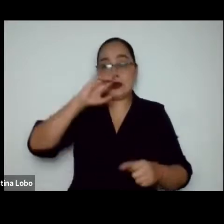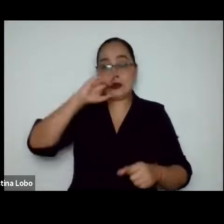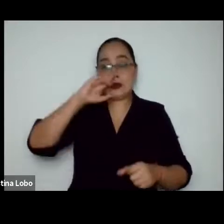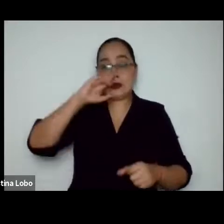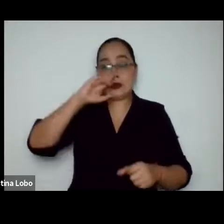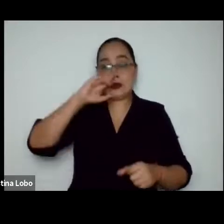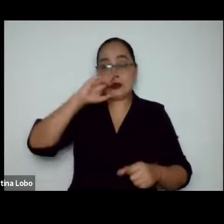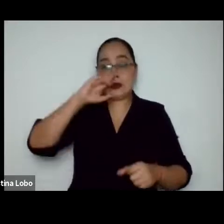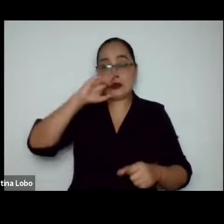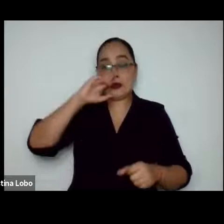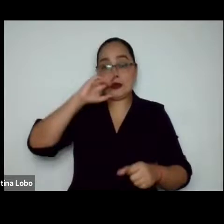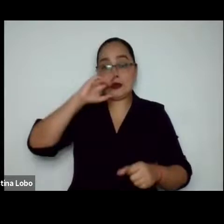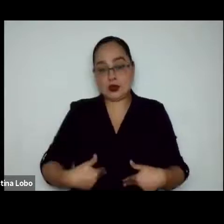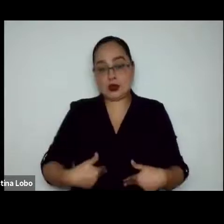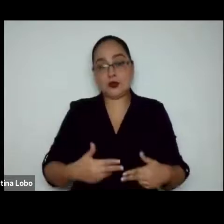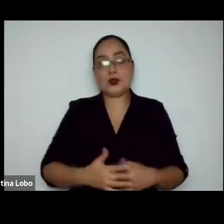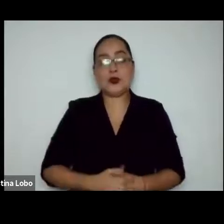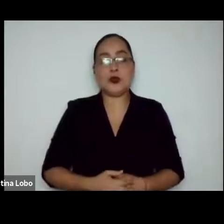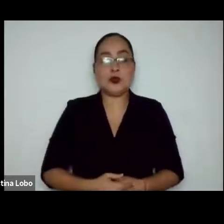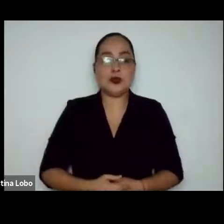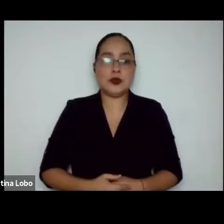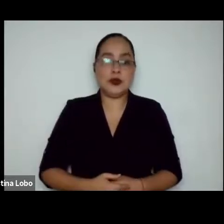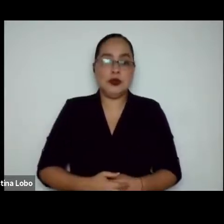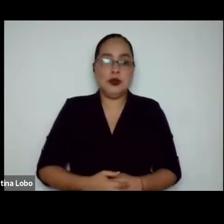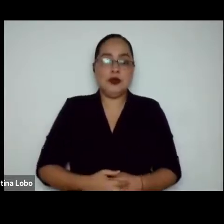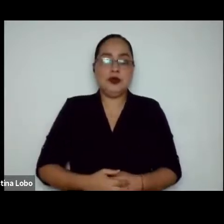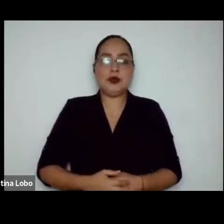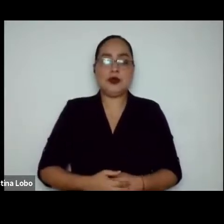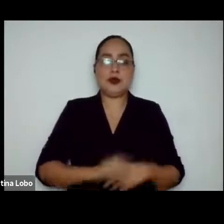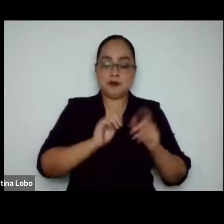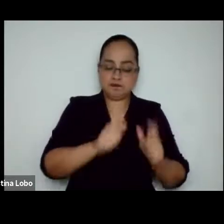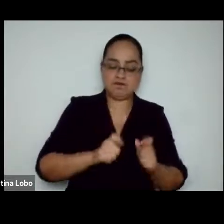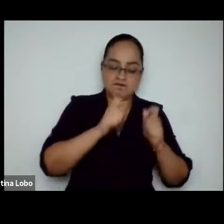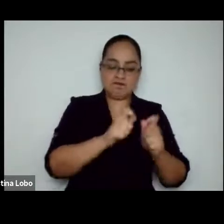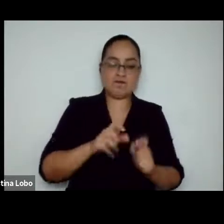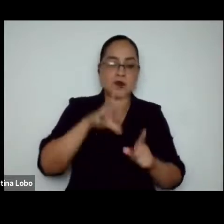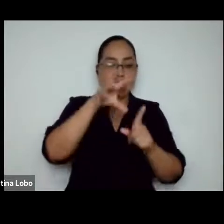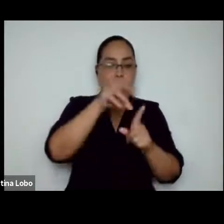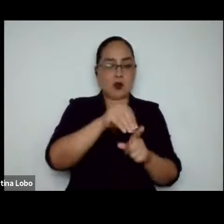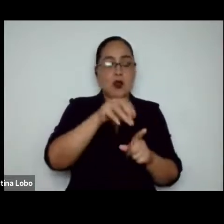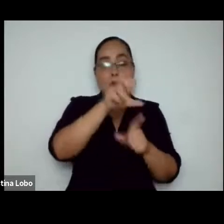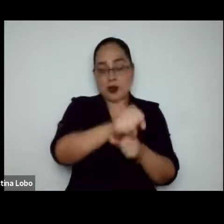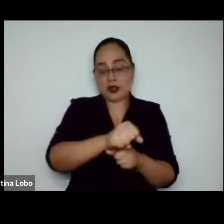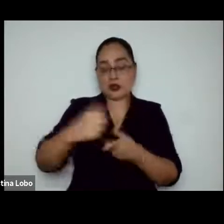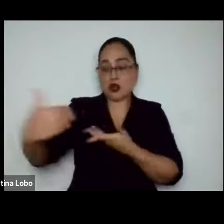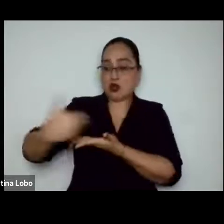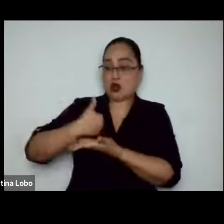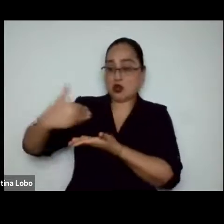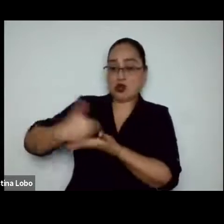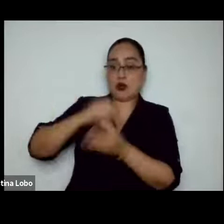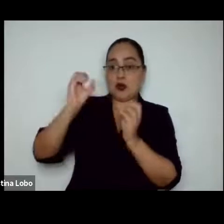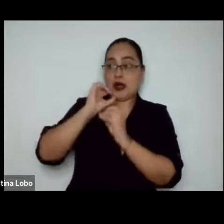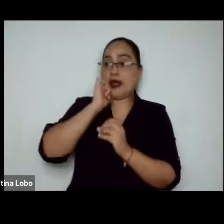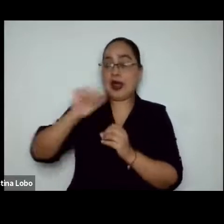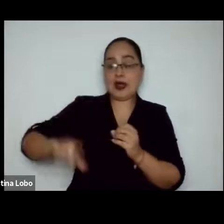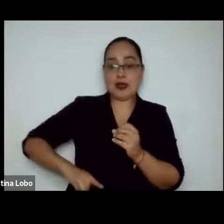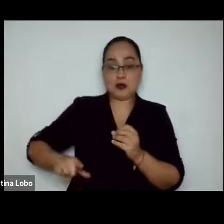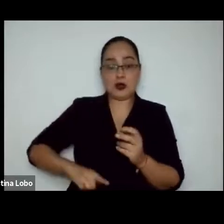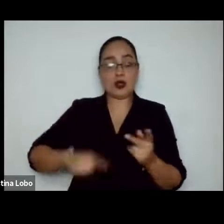de los derechos humanos, ¿no? Garantizarnos una esfera de no interferencia, garantizarnos gobierno